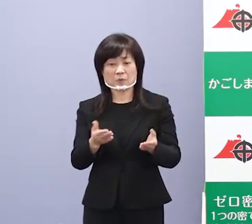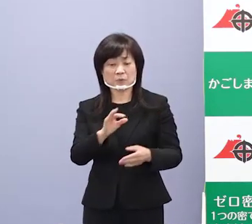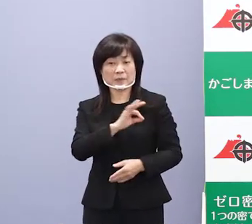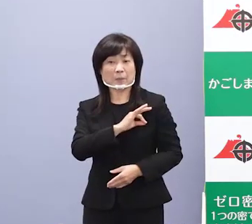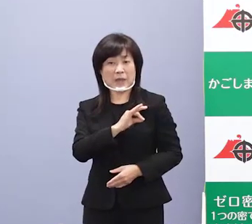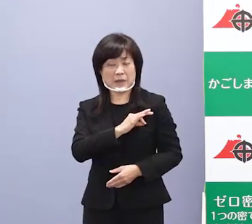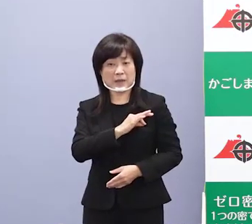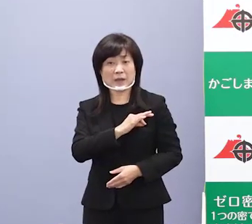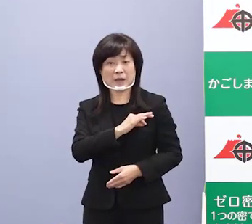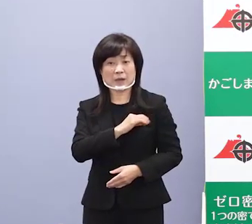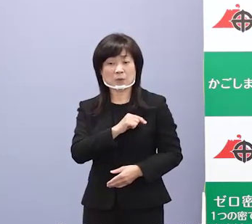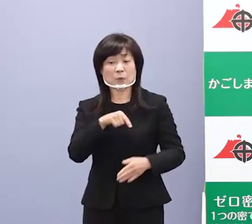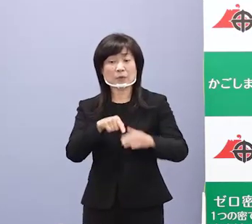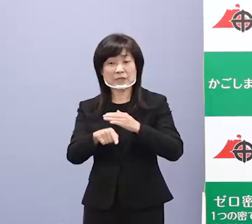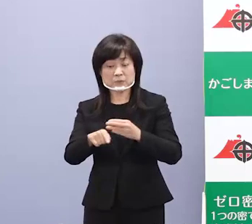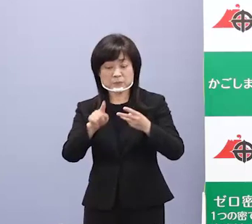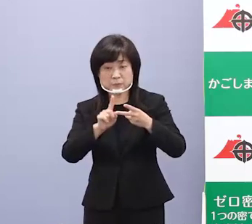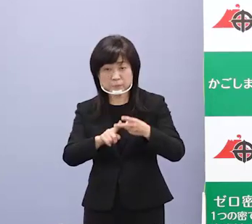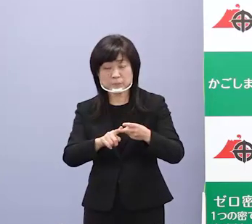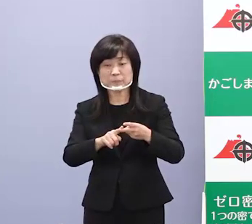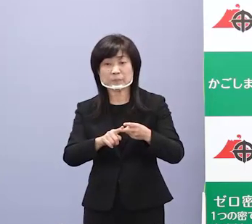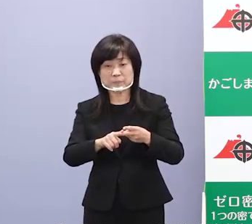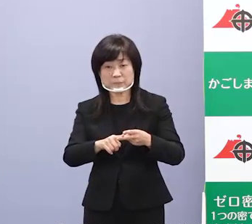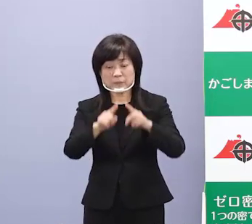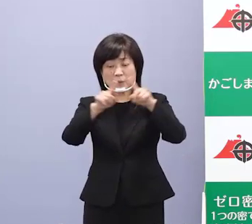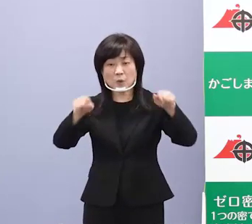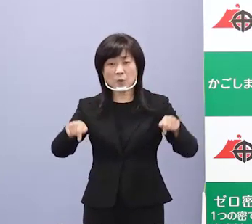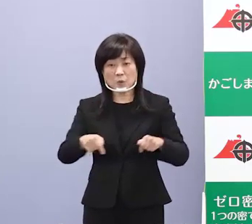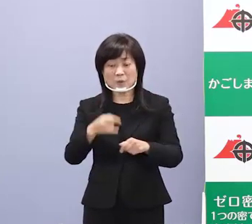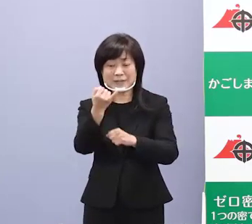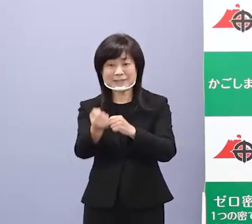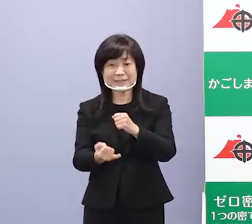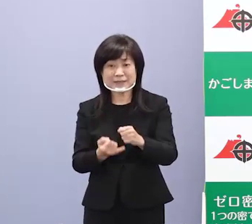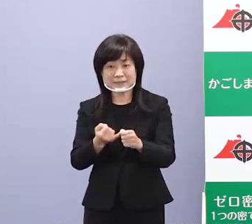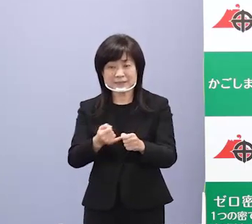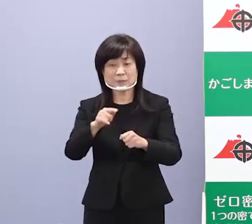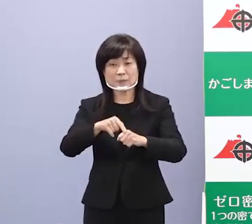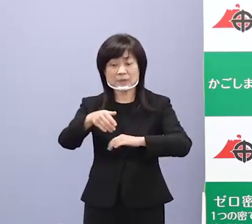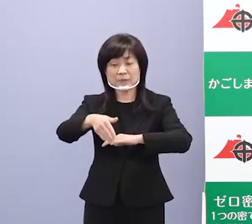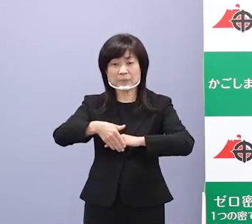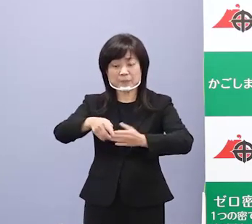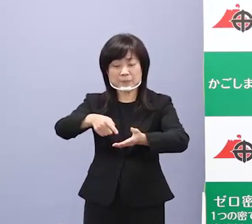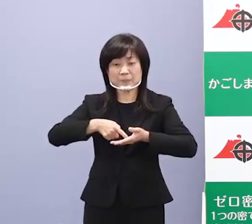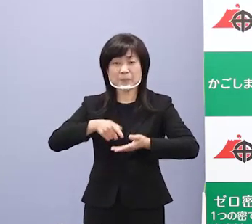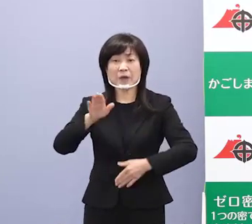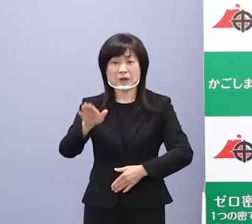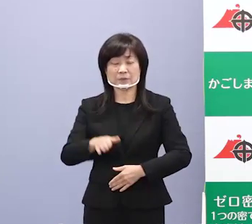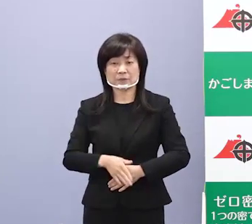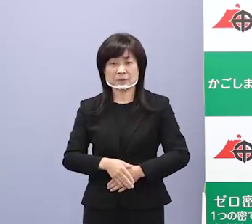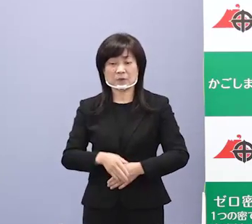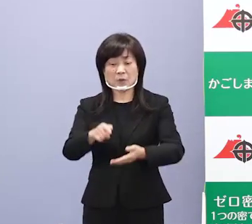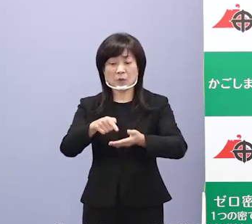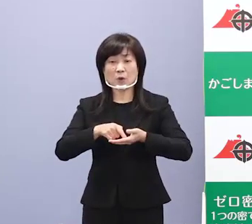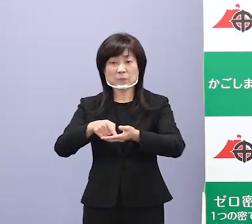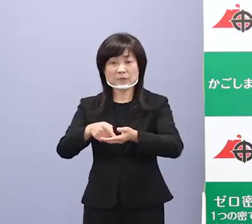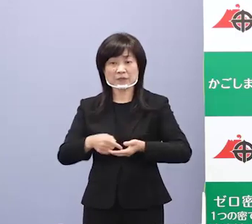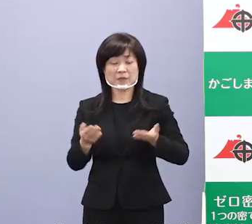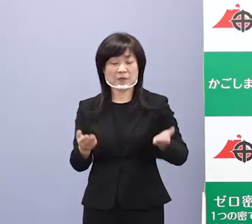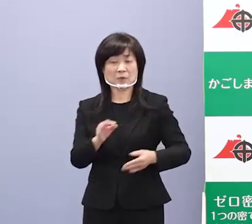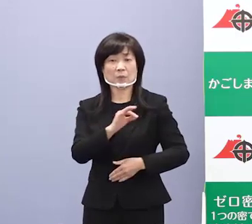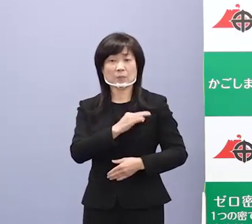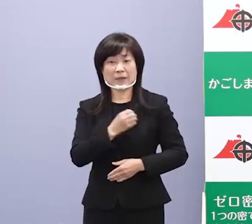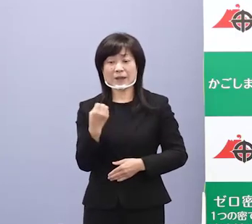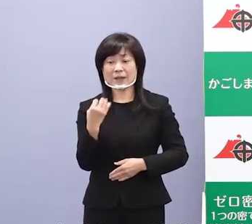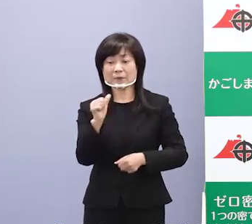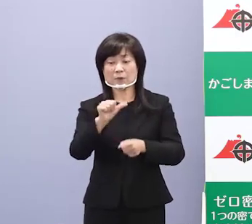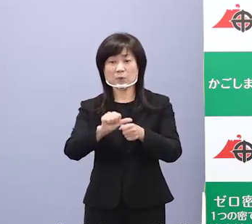をその理由と合わせて応募用紙やインターネットで受け付けます。応募いただいた校名は令